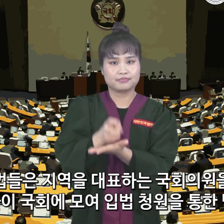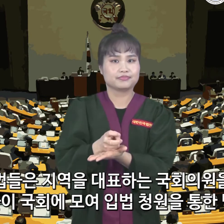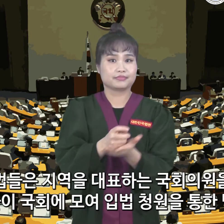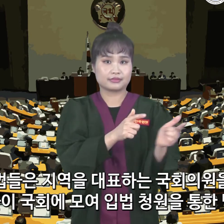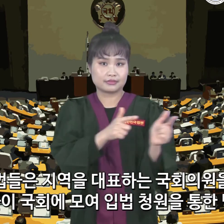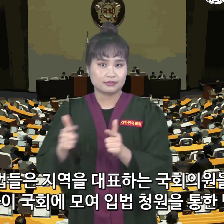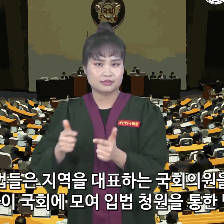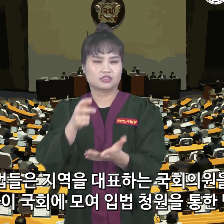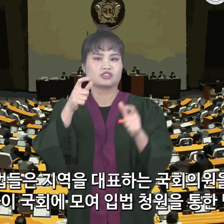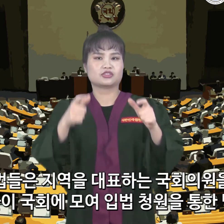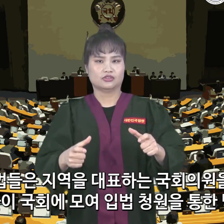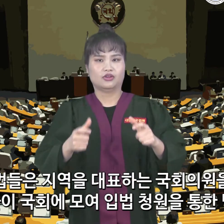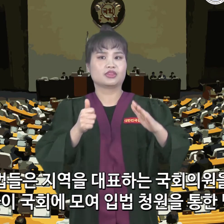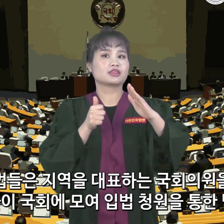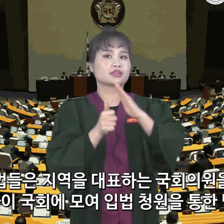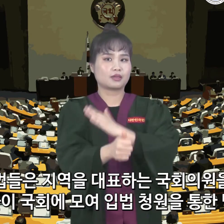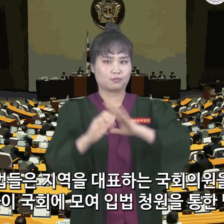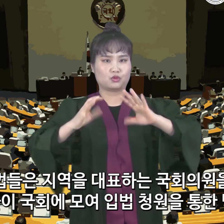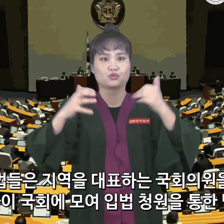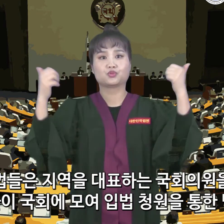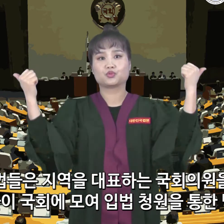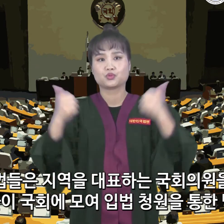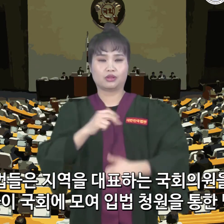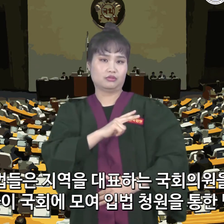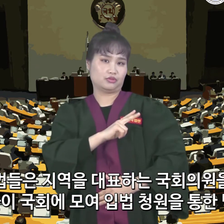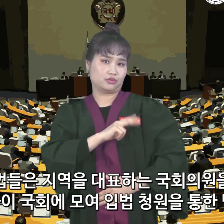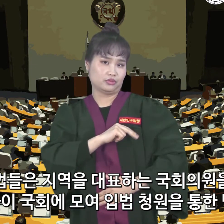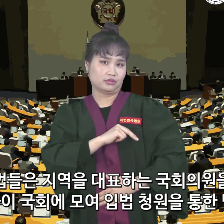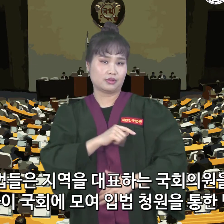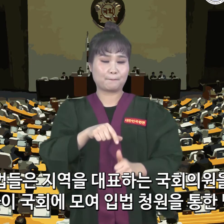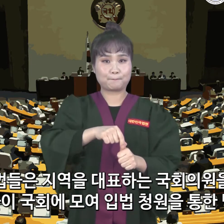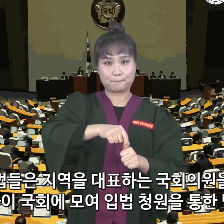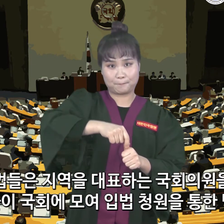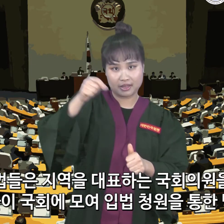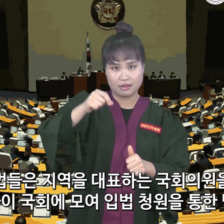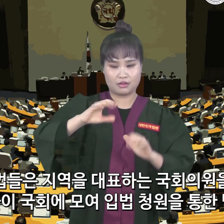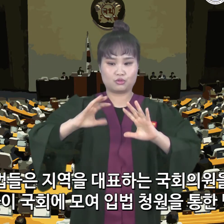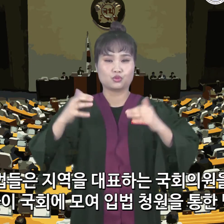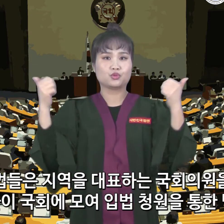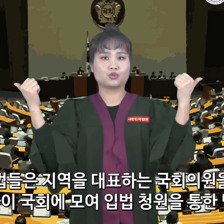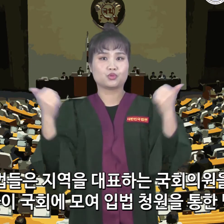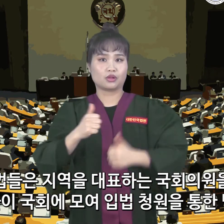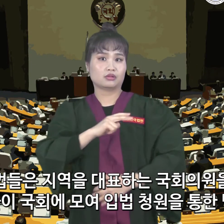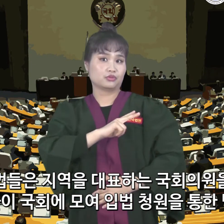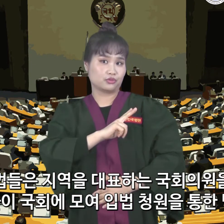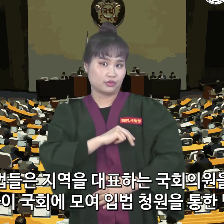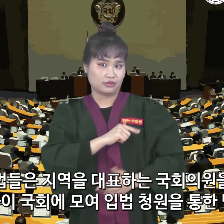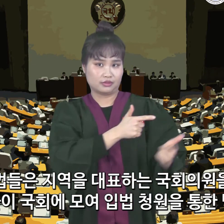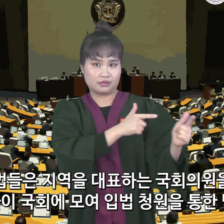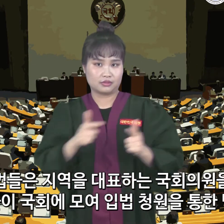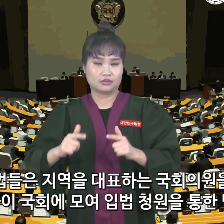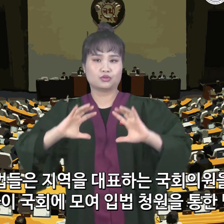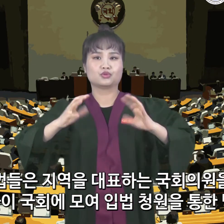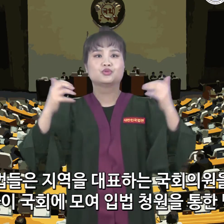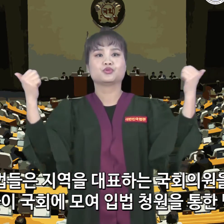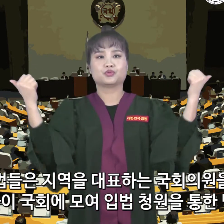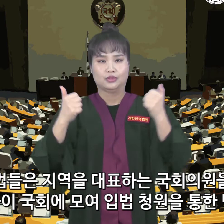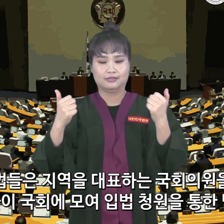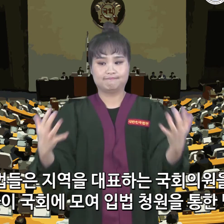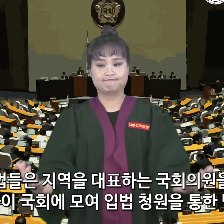이러한 법들은 지역을 대표하는 국회의원을 뽑으면 그 국회의원들이 국회에 모여 입법 청원을 통해